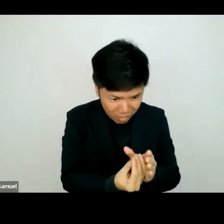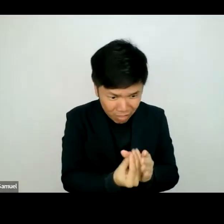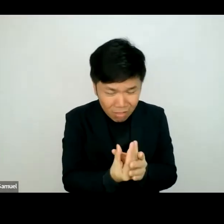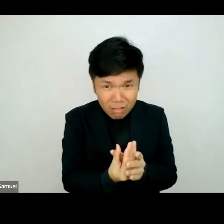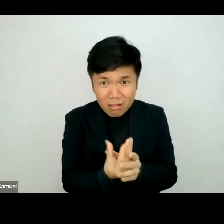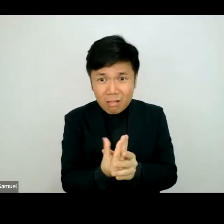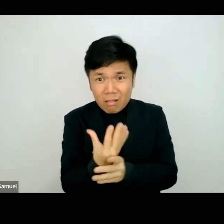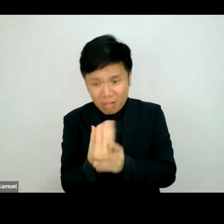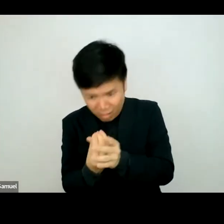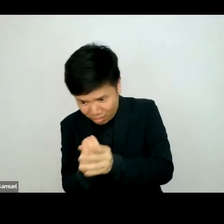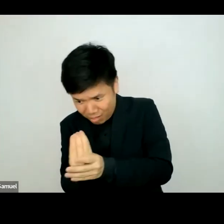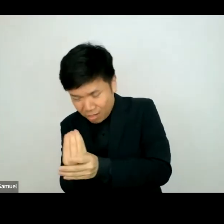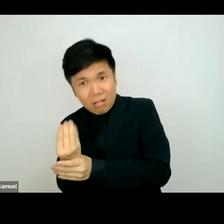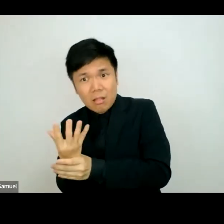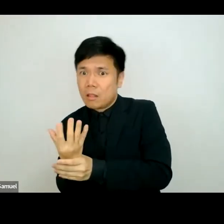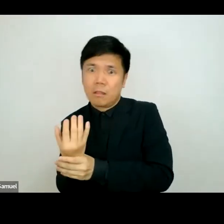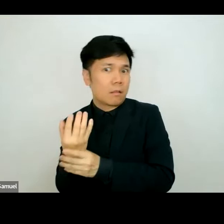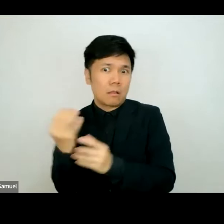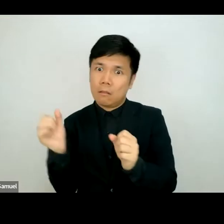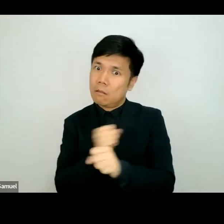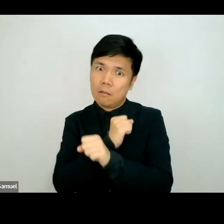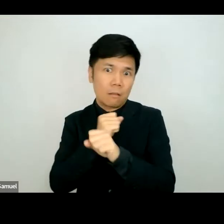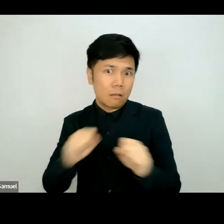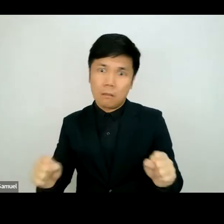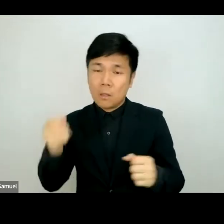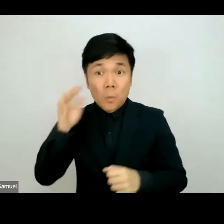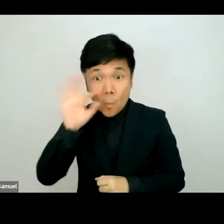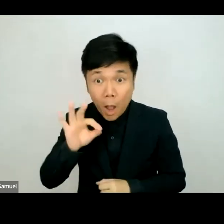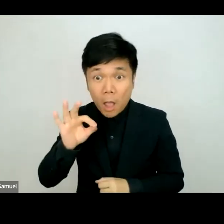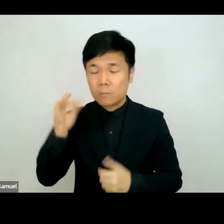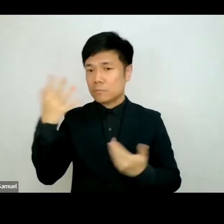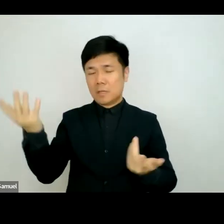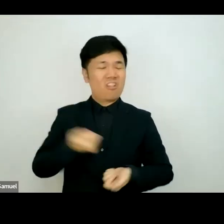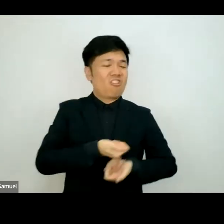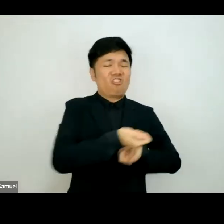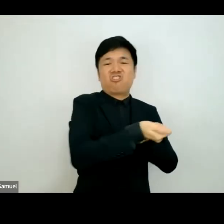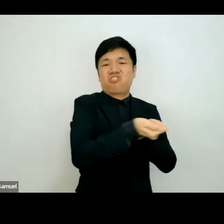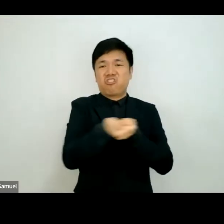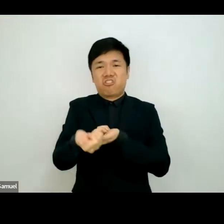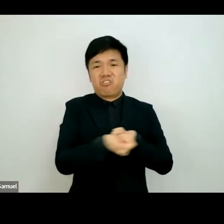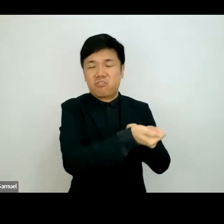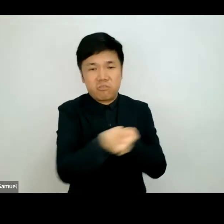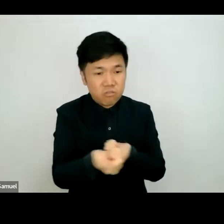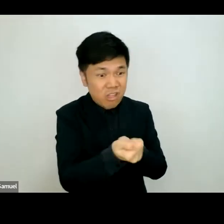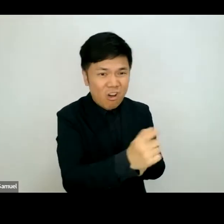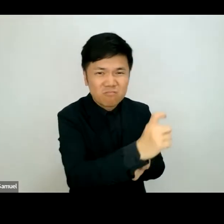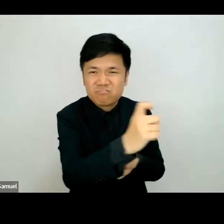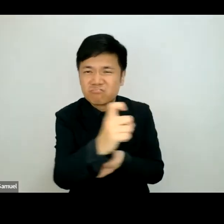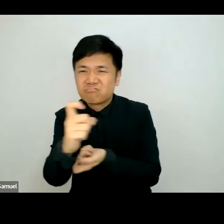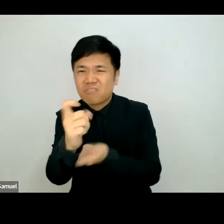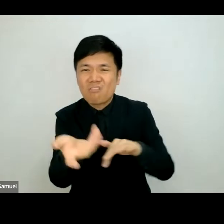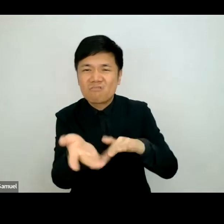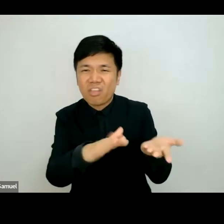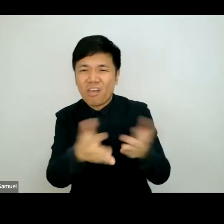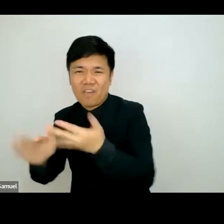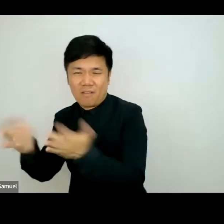l'alimentation ont été affectés par l'usage de pesticides. Maintenant, nous avons des problèmes de